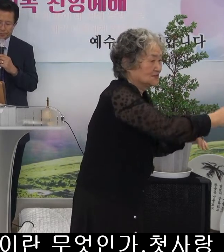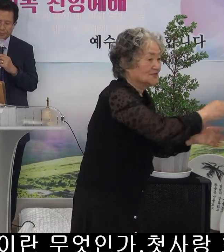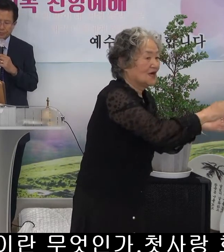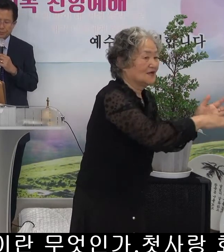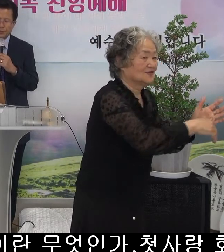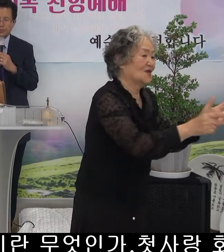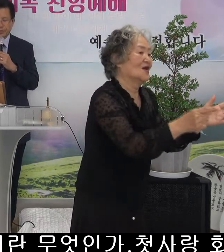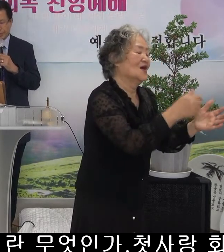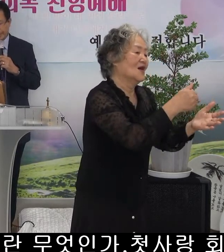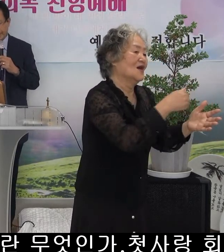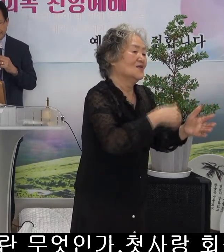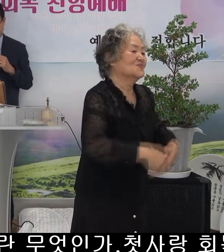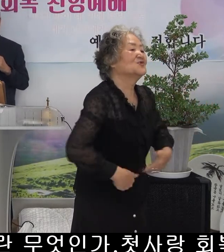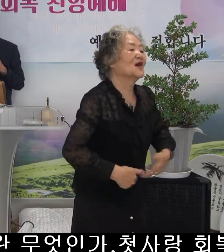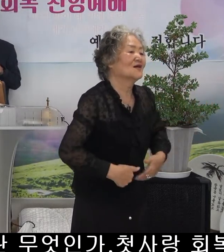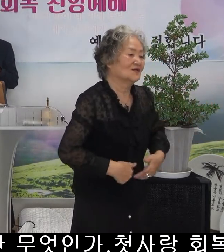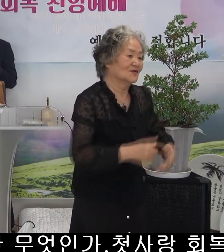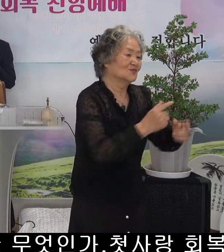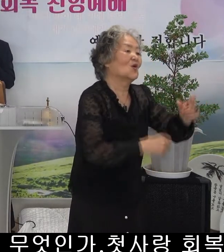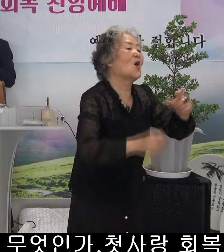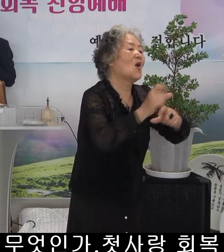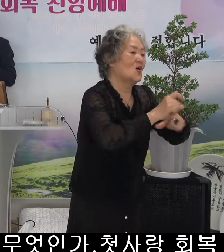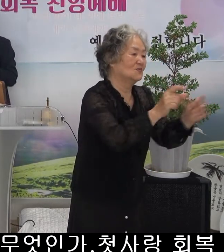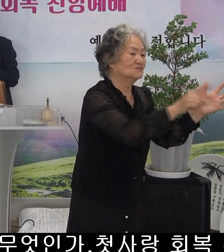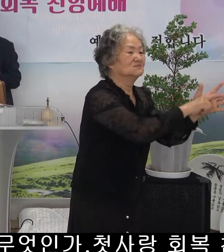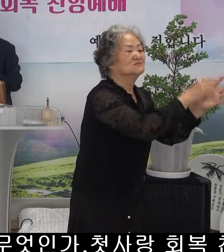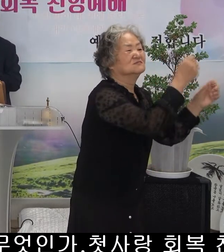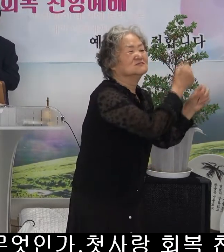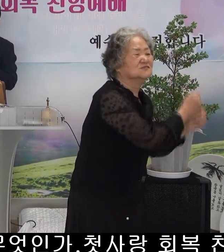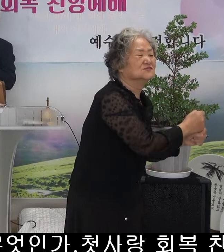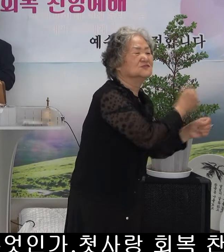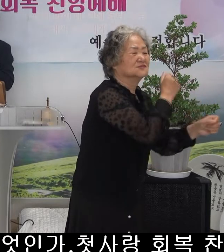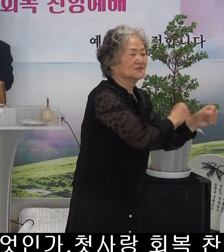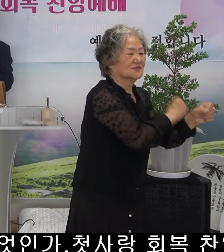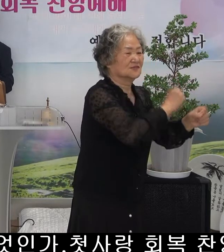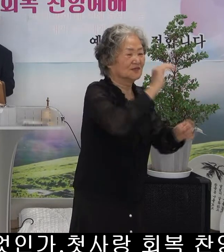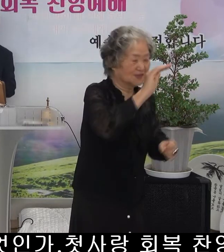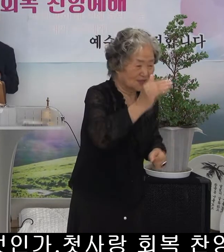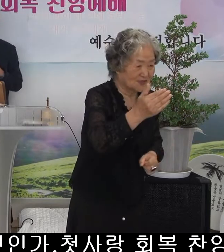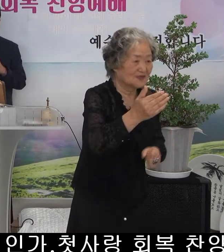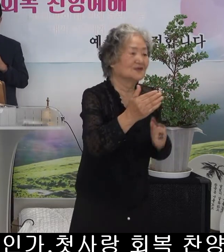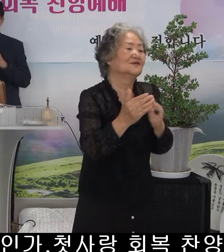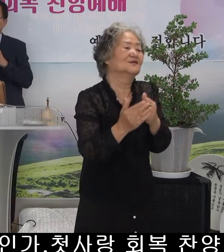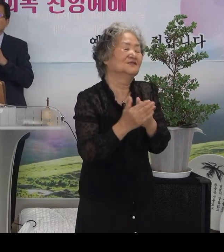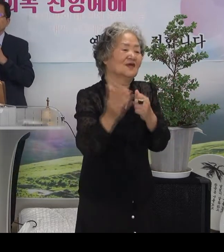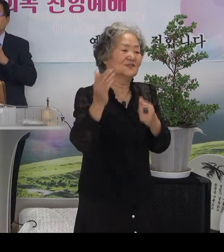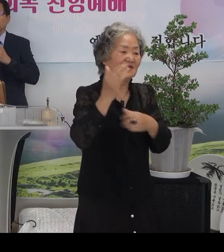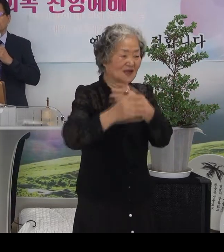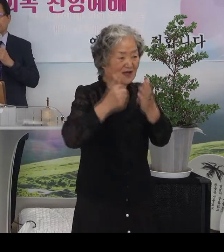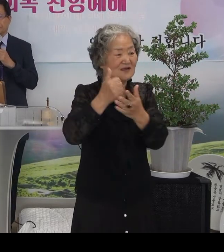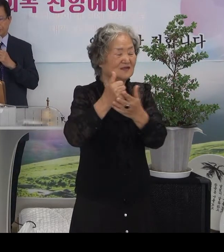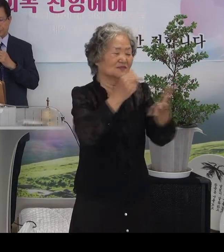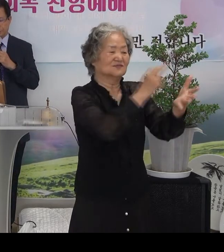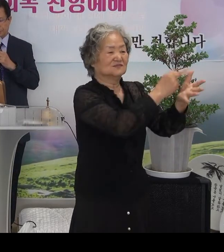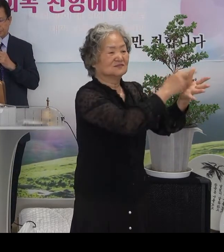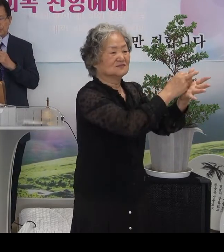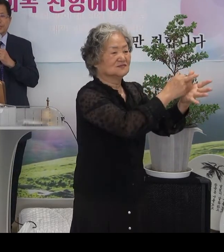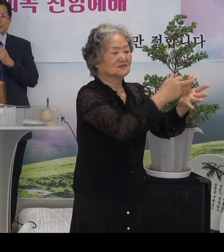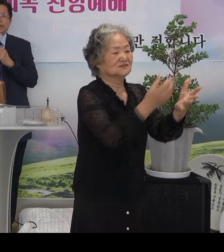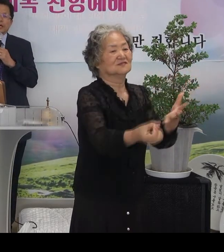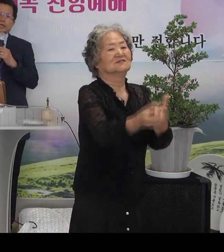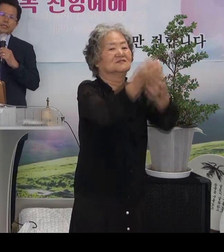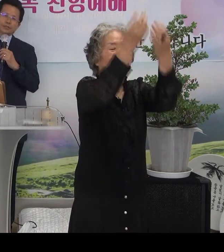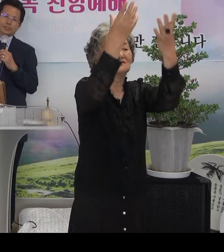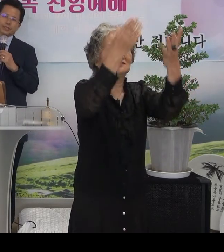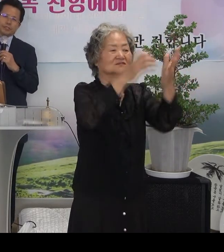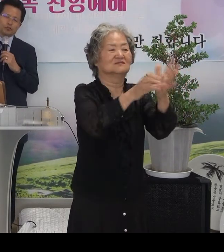드렸어요. 성경은 가인의 그 마음과 그 제물을 받지 않으셨다라고 말씀을 하고 있는 것입니다.